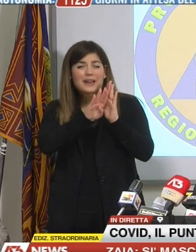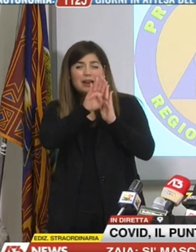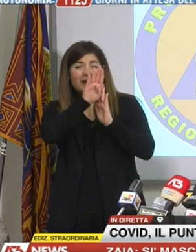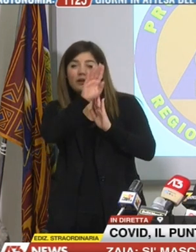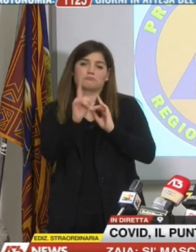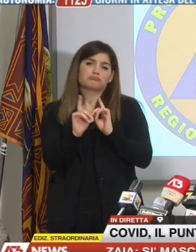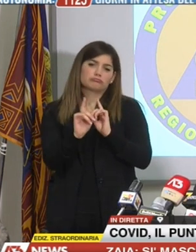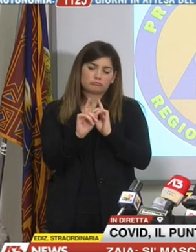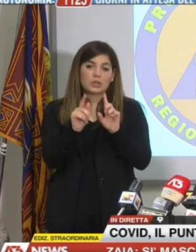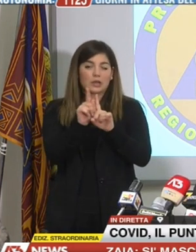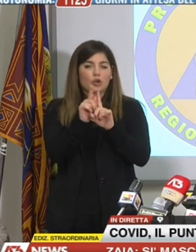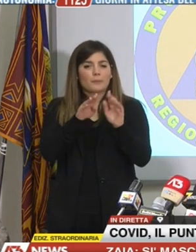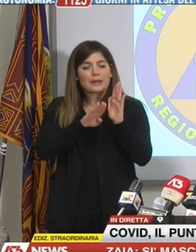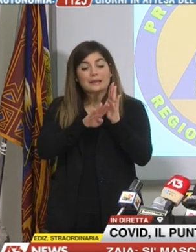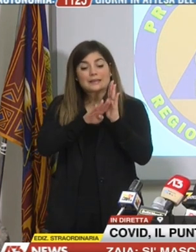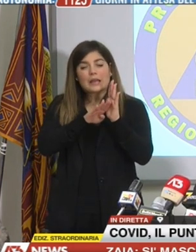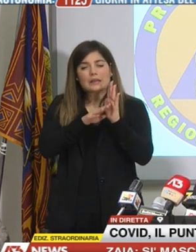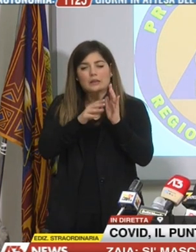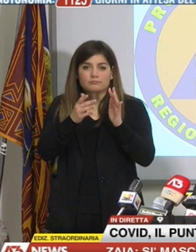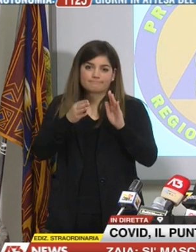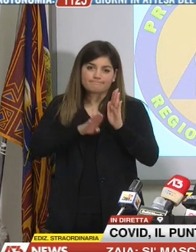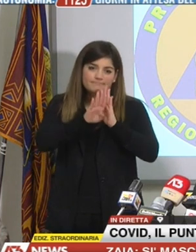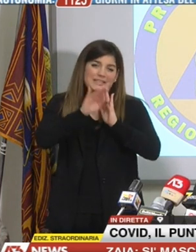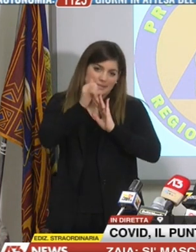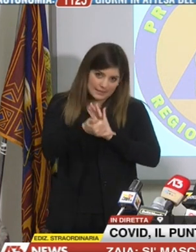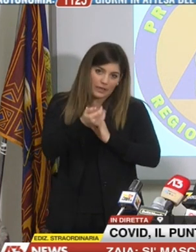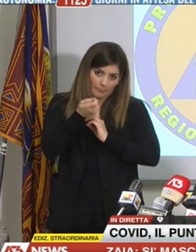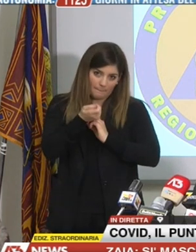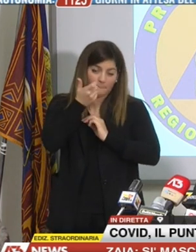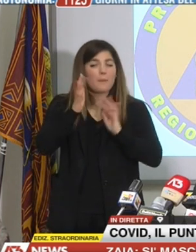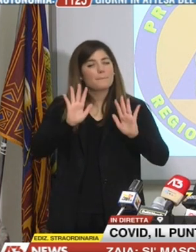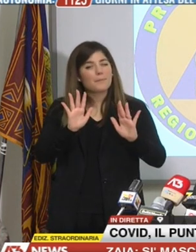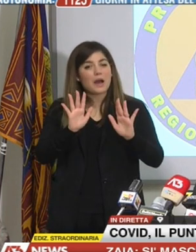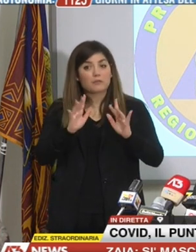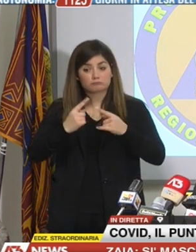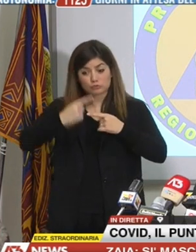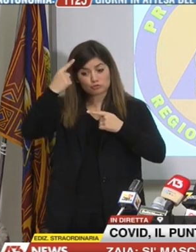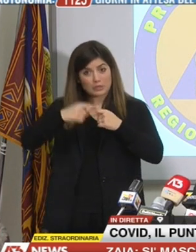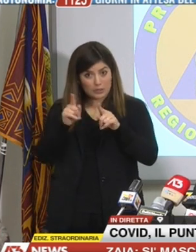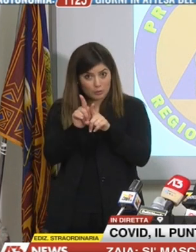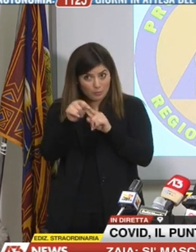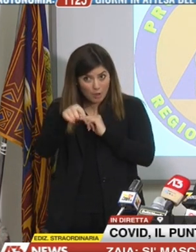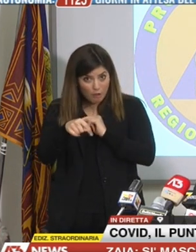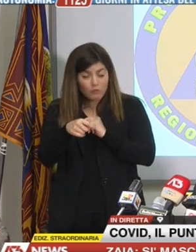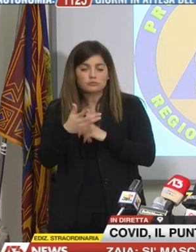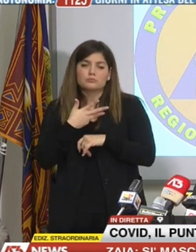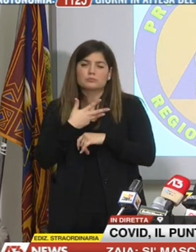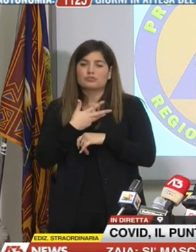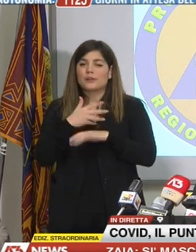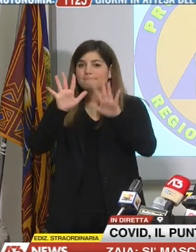ma un trend di una leggera crescita, addirittura con dei giorni come quello di oggi dove abbiamo un meno